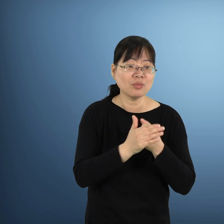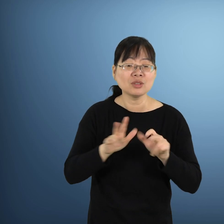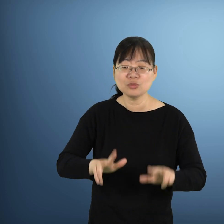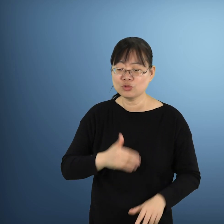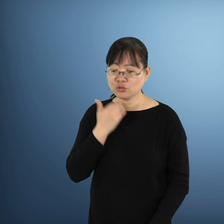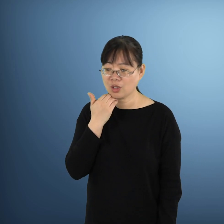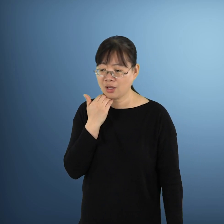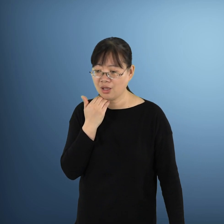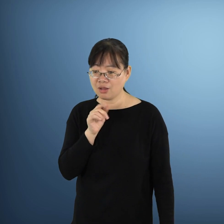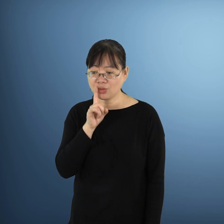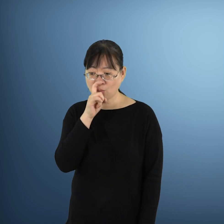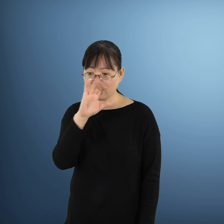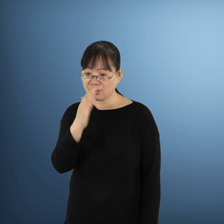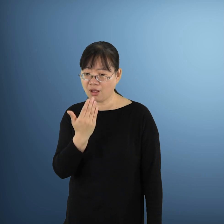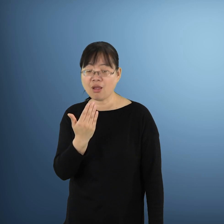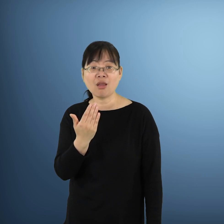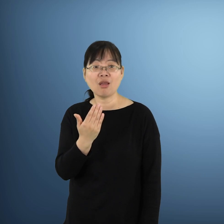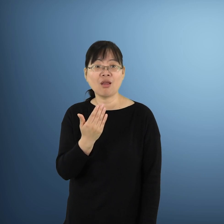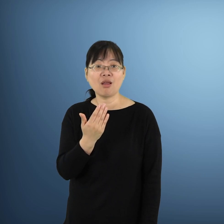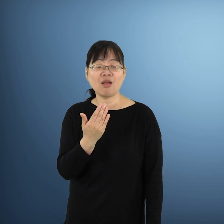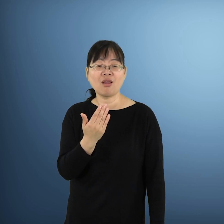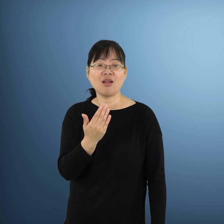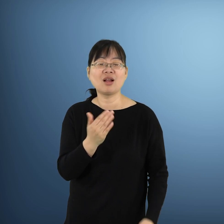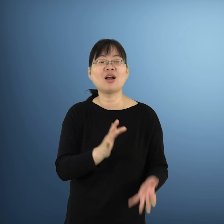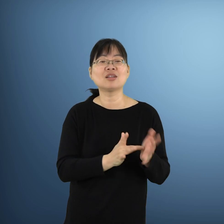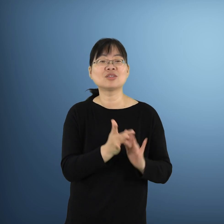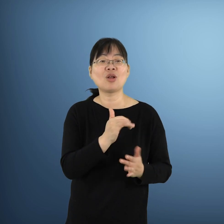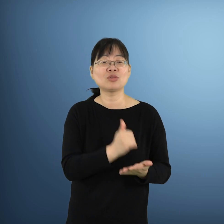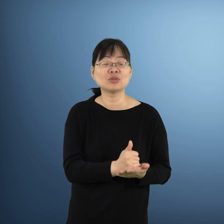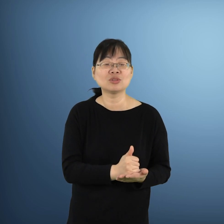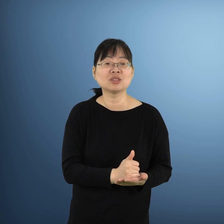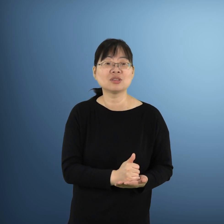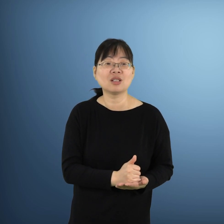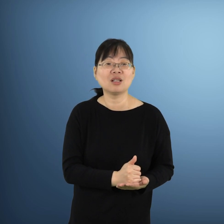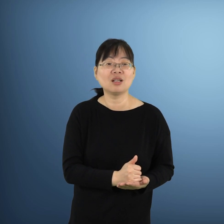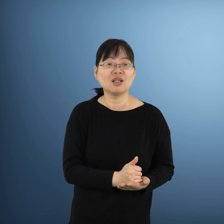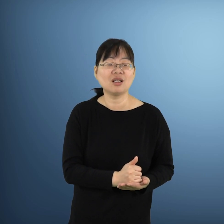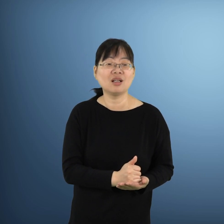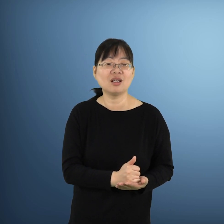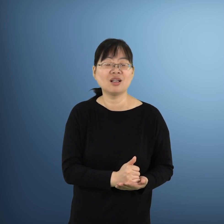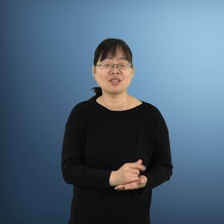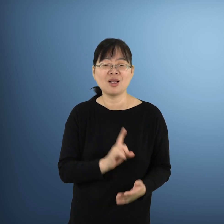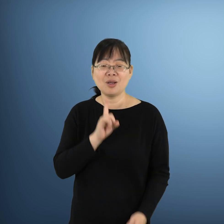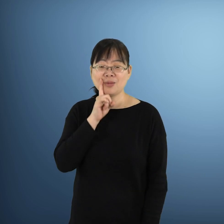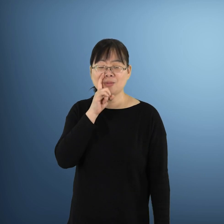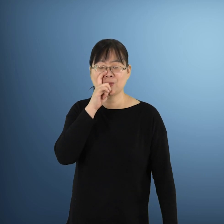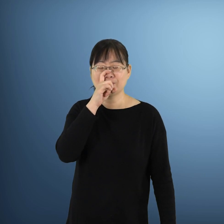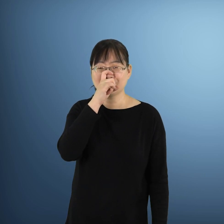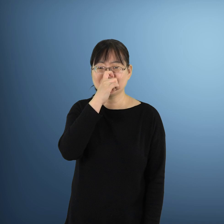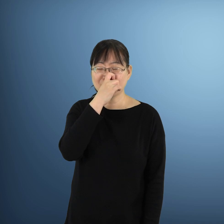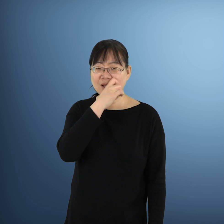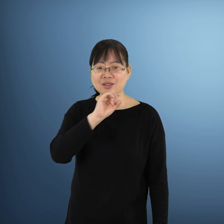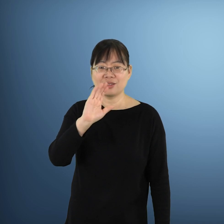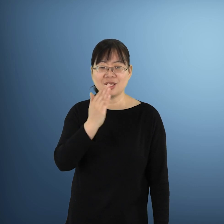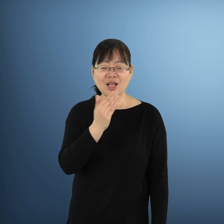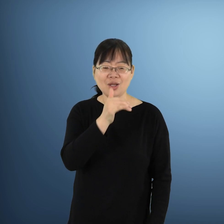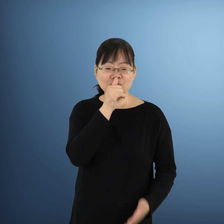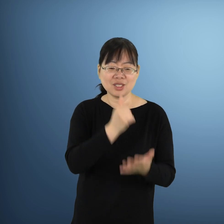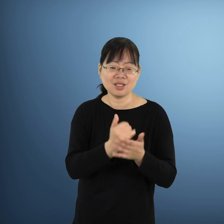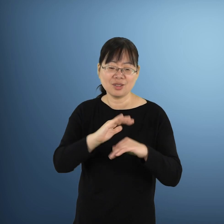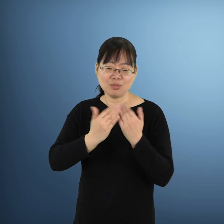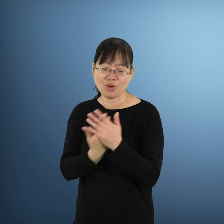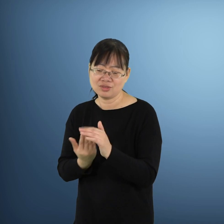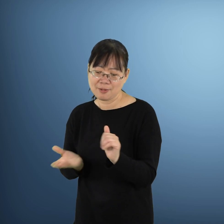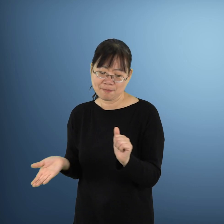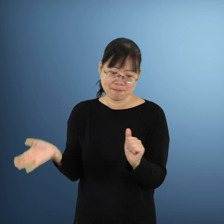부정해졌어요? 그렇죠. 예수님은 그 부정하게 되어서 그 죄를 다